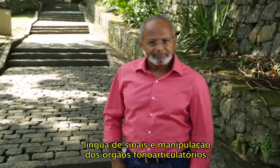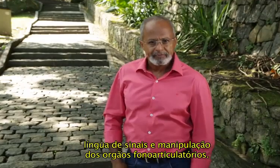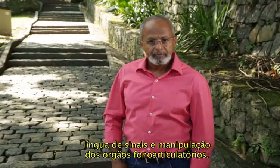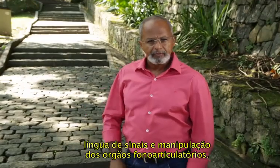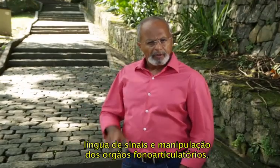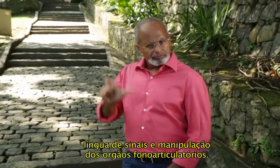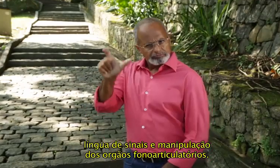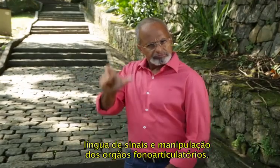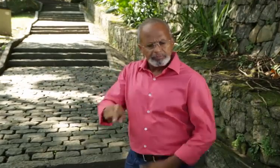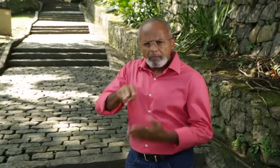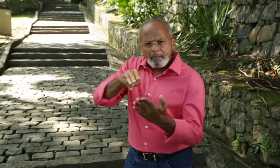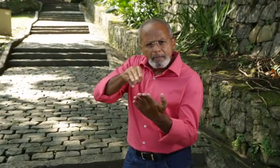fonoarticulatórios.